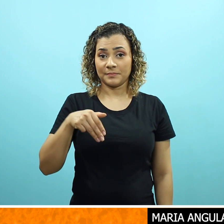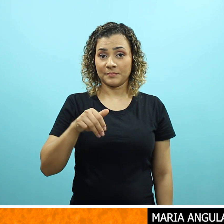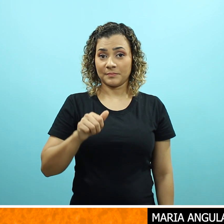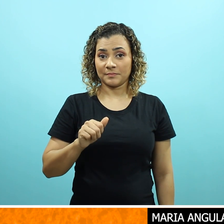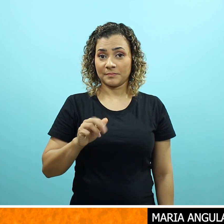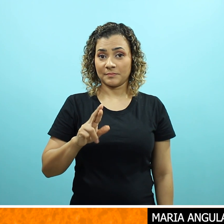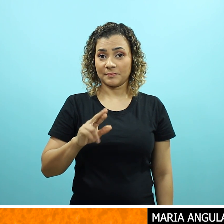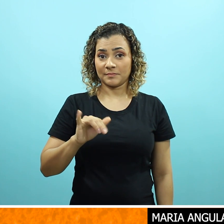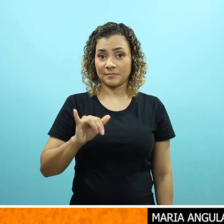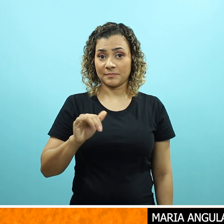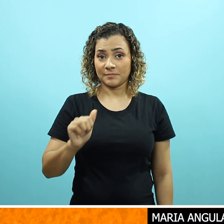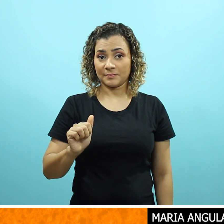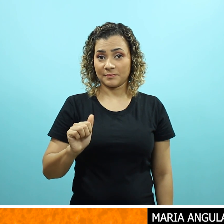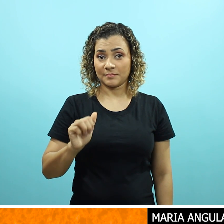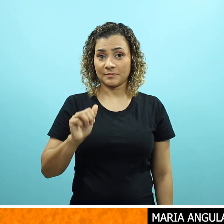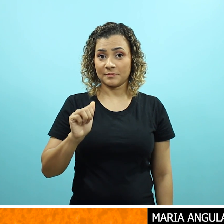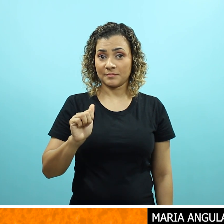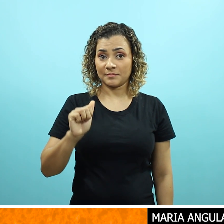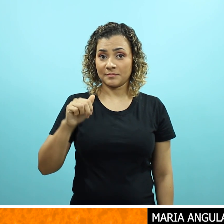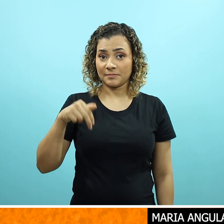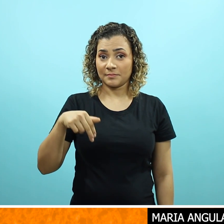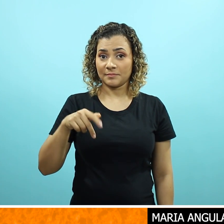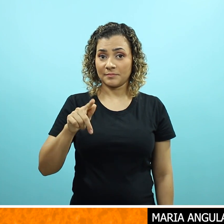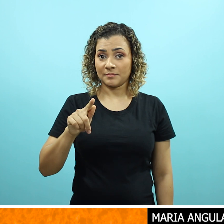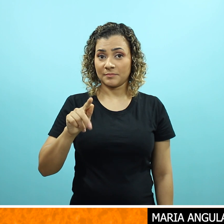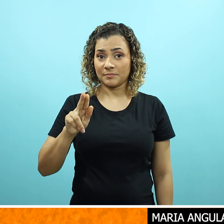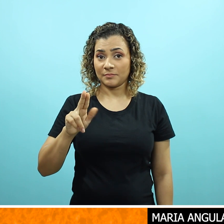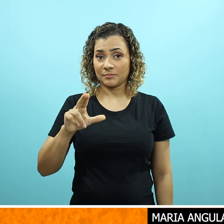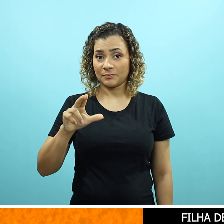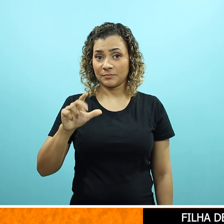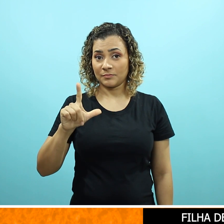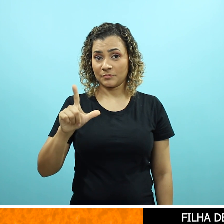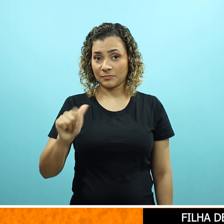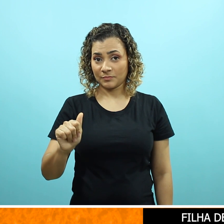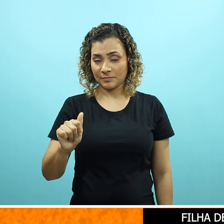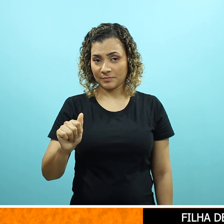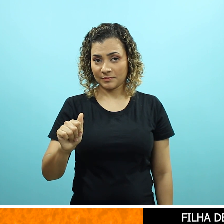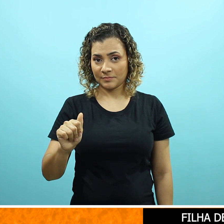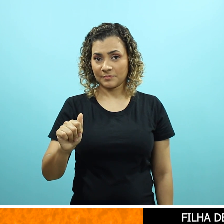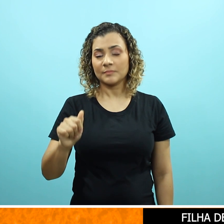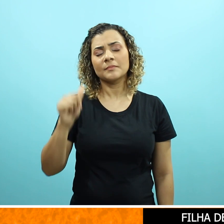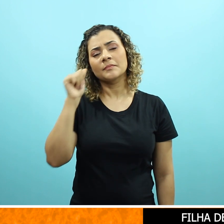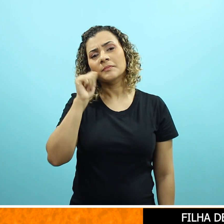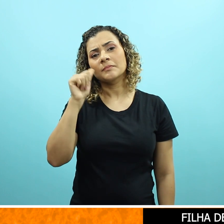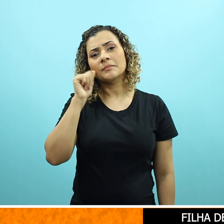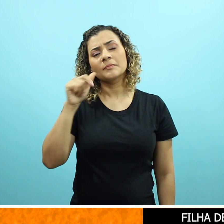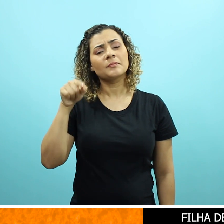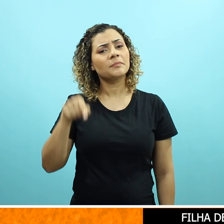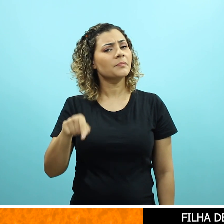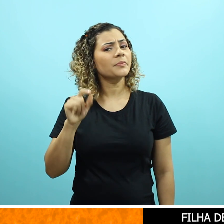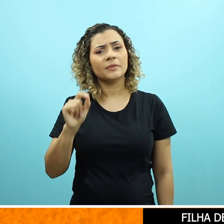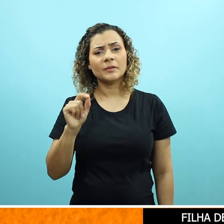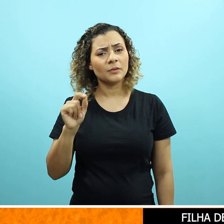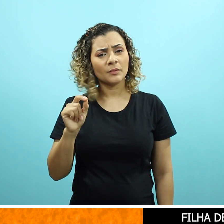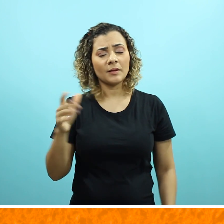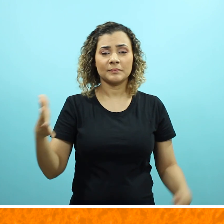Maria Angula era uma menina alegre e viva, filha de um fazendeiro de